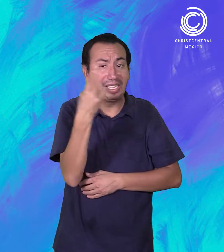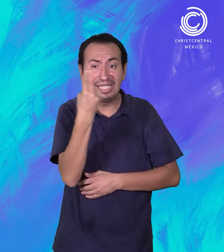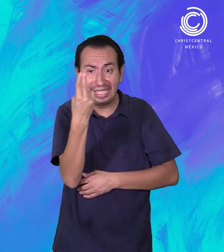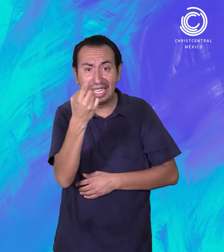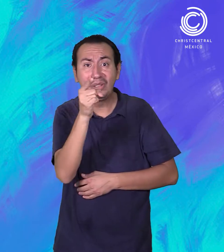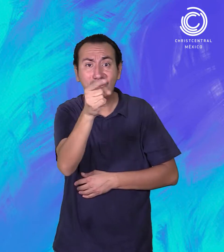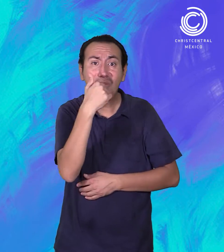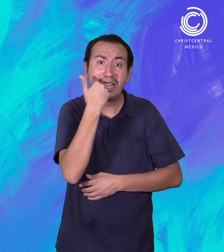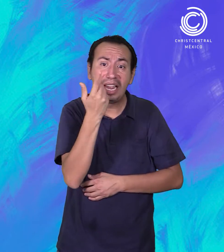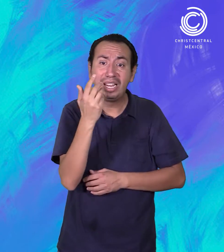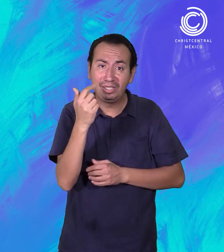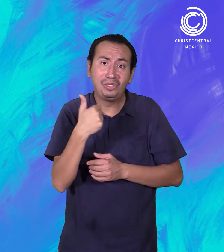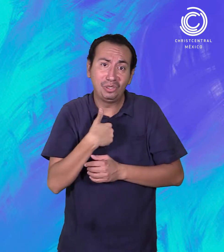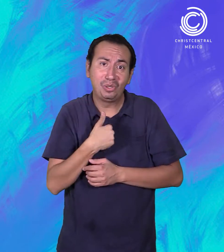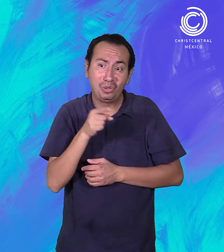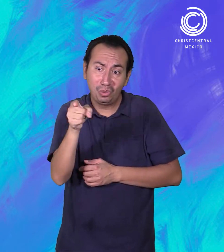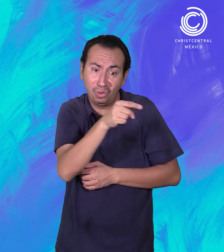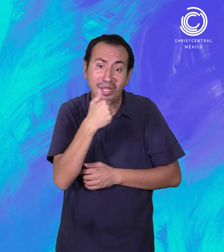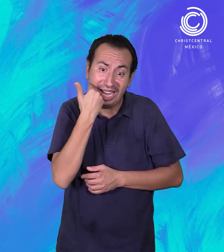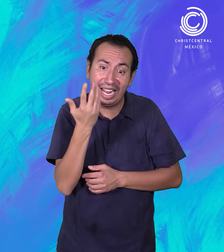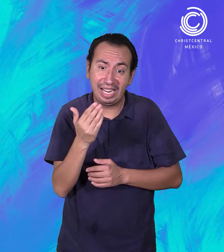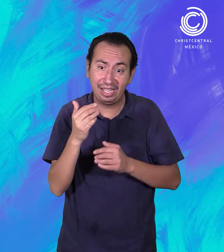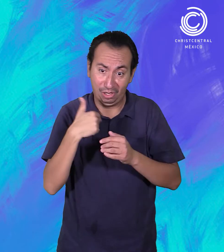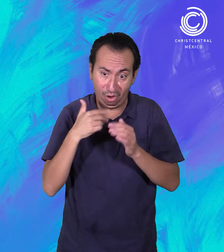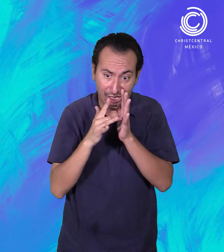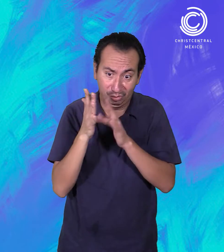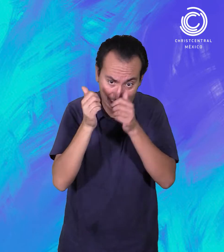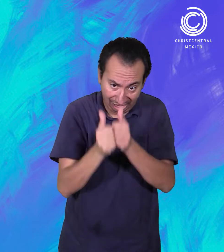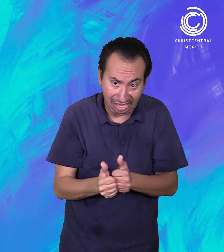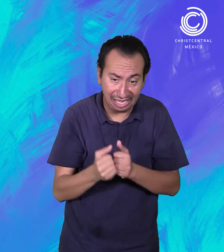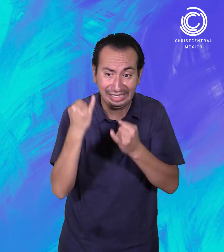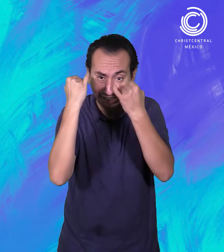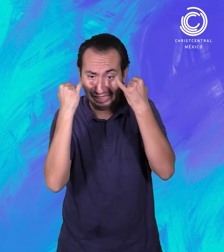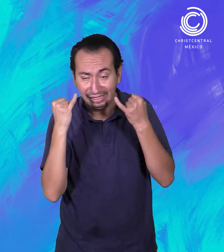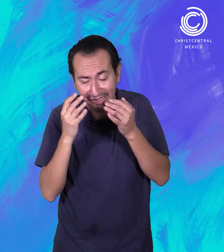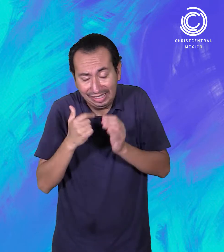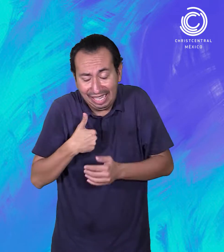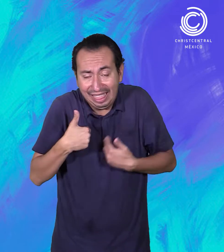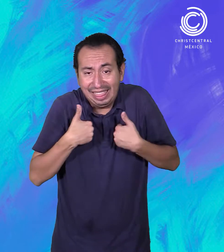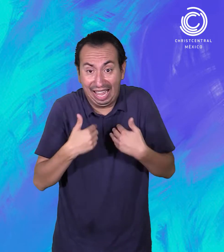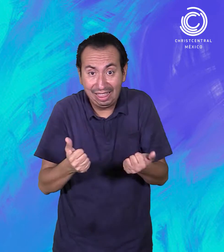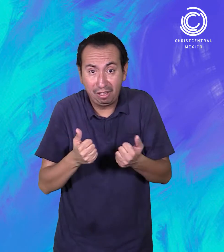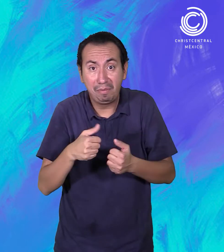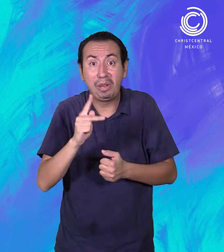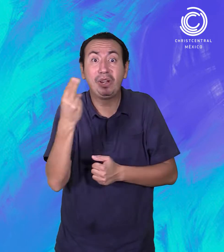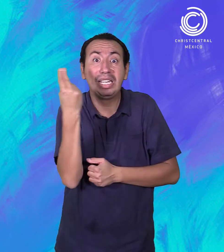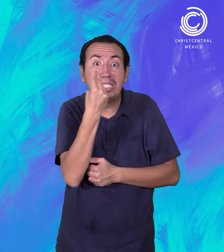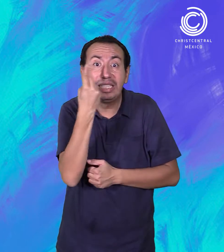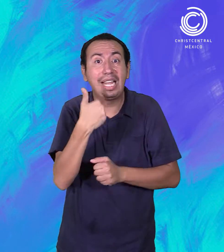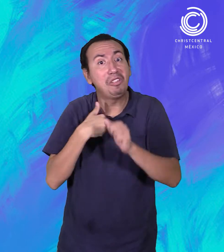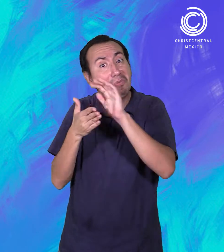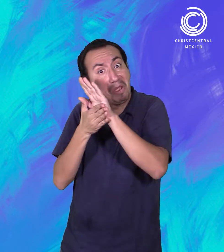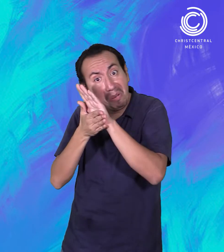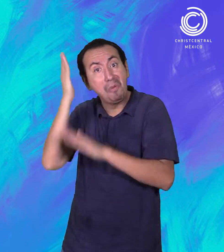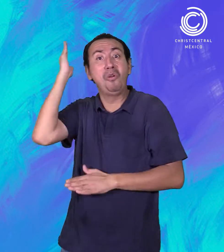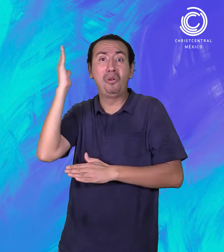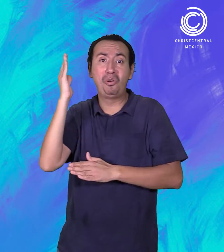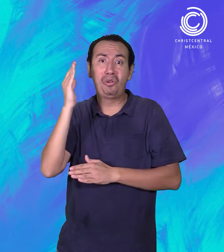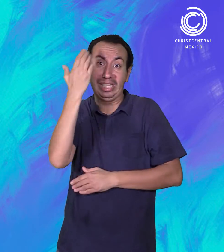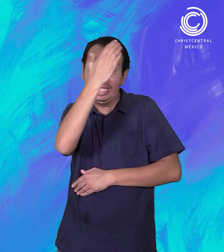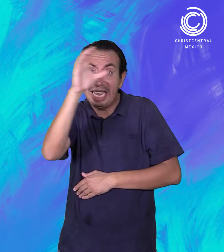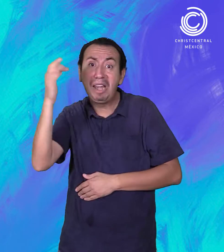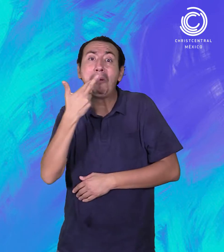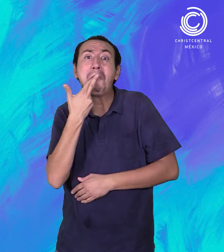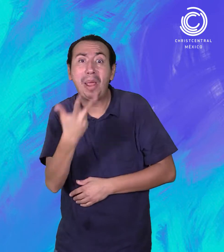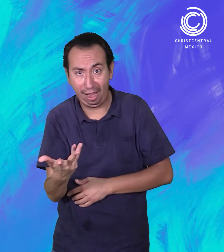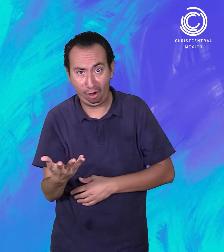que me necesitan, Jesús diciéndole esto a los discípulos. Pero es necesario que yo regrese con mi Padre.